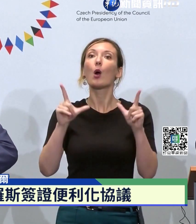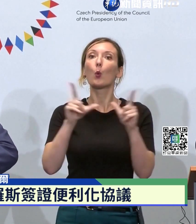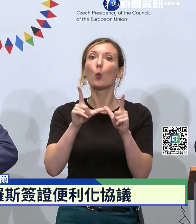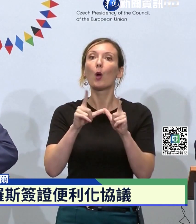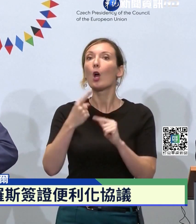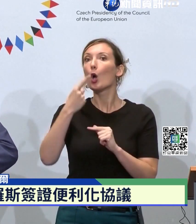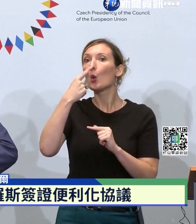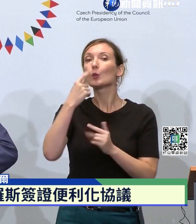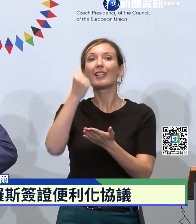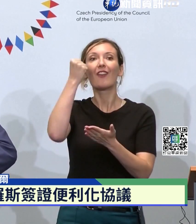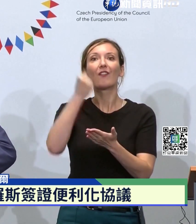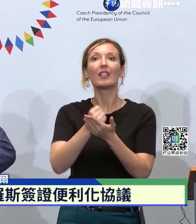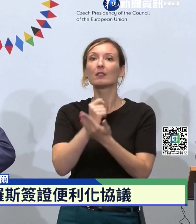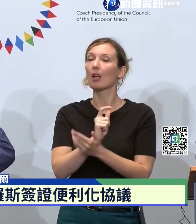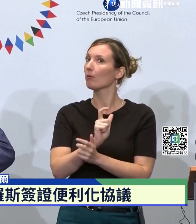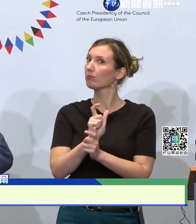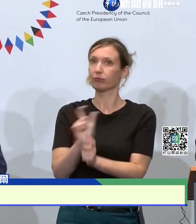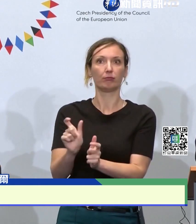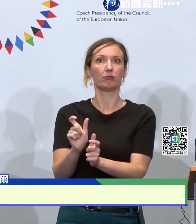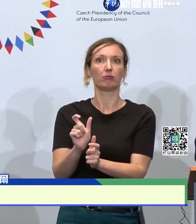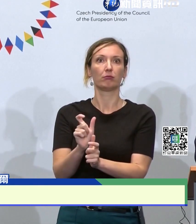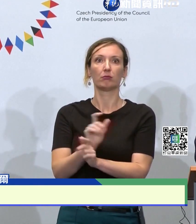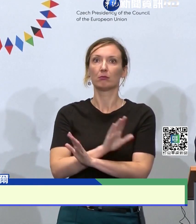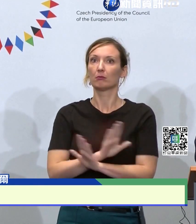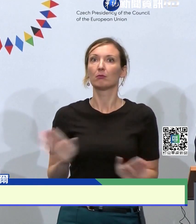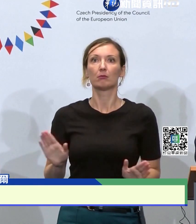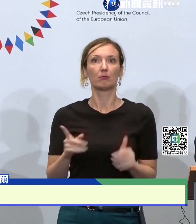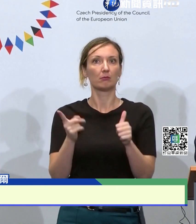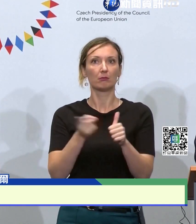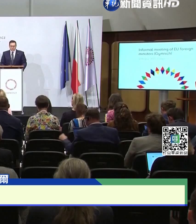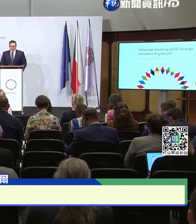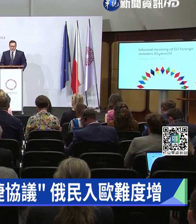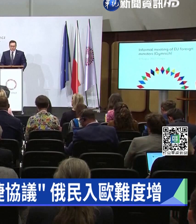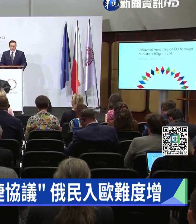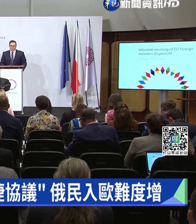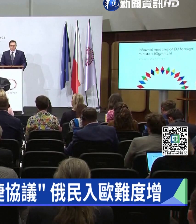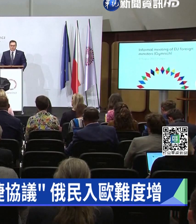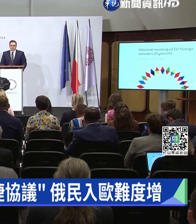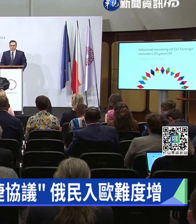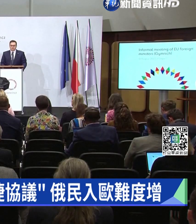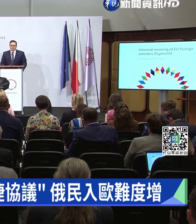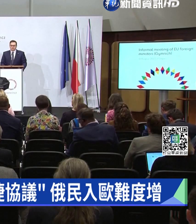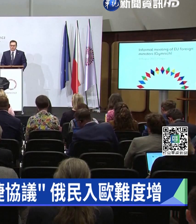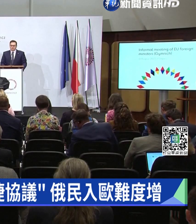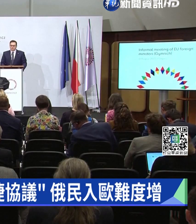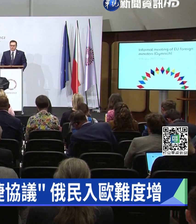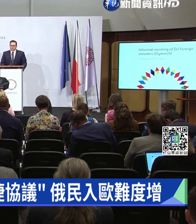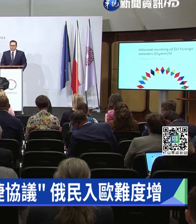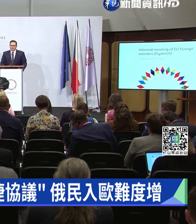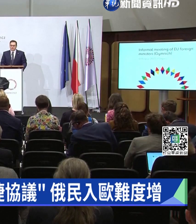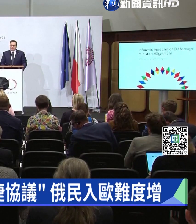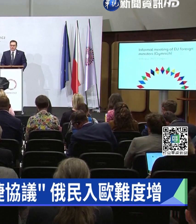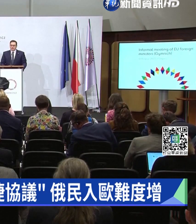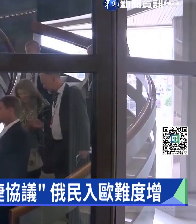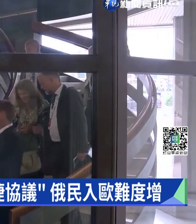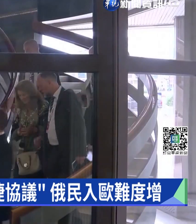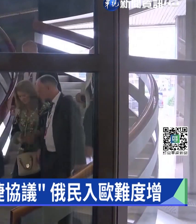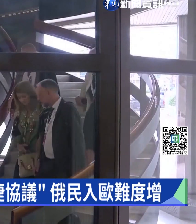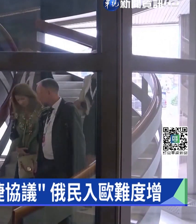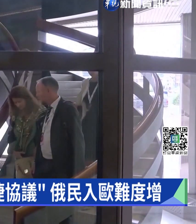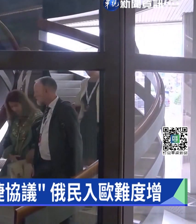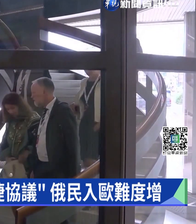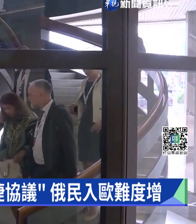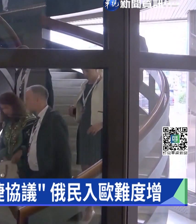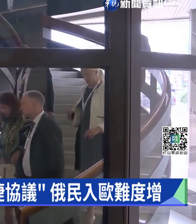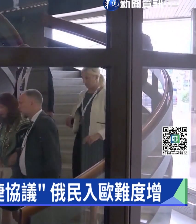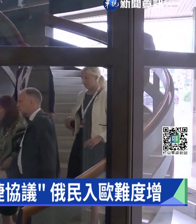Union-Russia Visa Facilitation Agreement. Full suspension. 欧盟俄罗斯签证便捷化协议全面